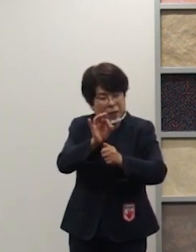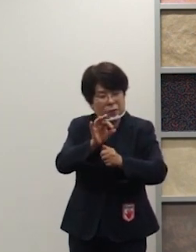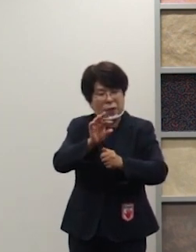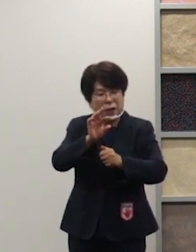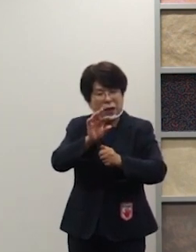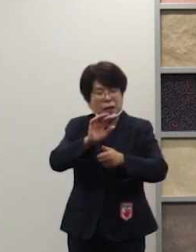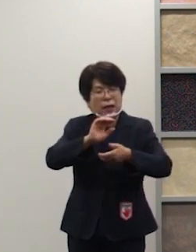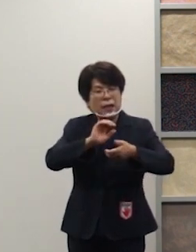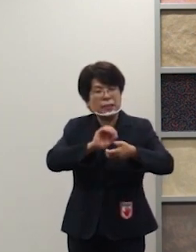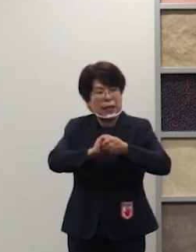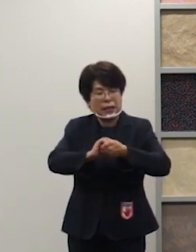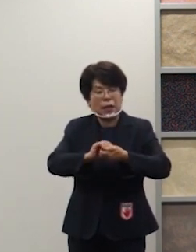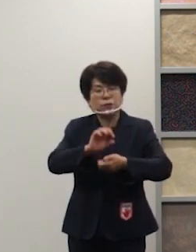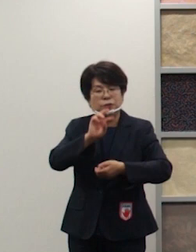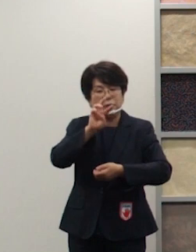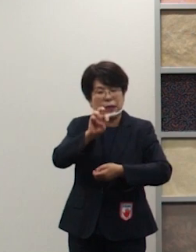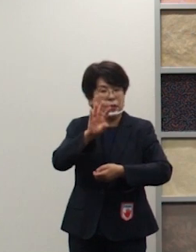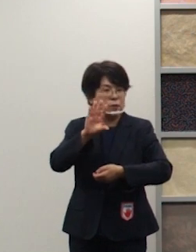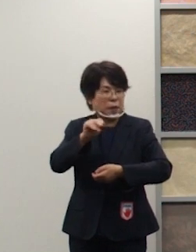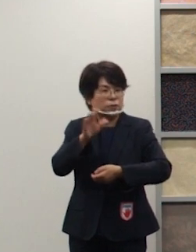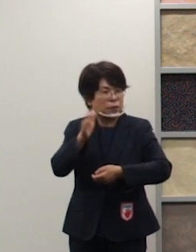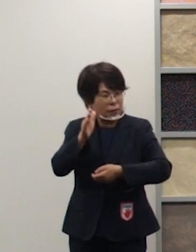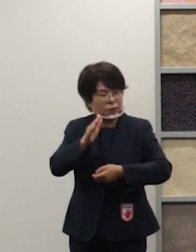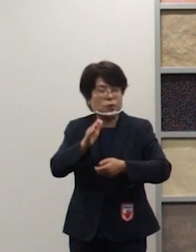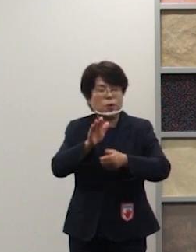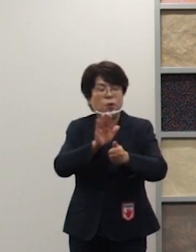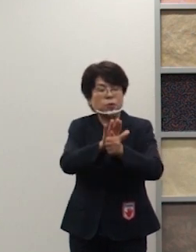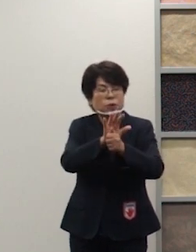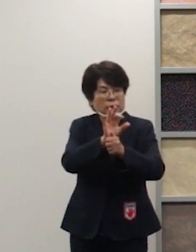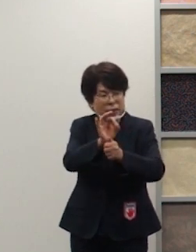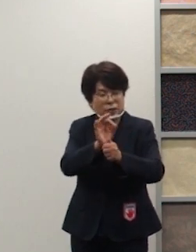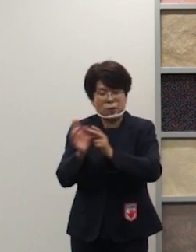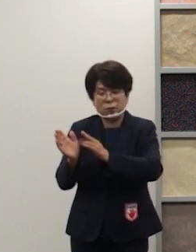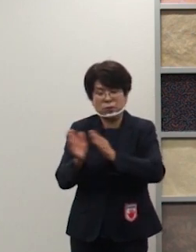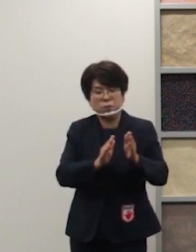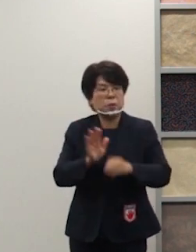定額の補助金も用意をしておりますし、また、